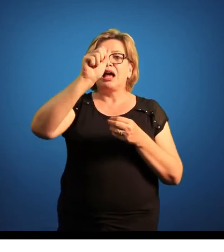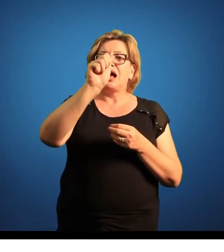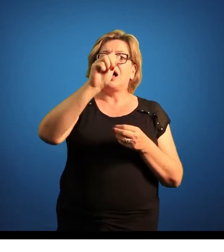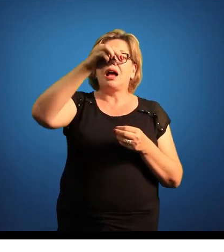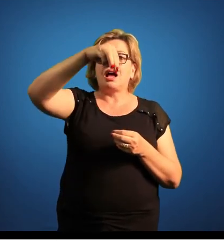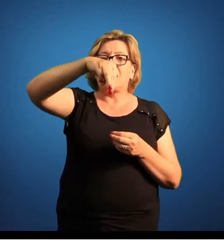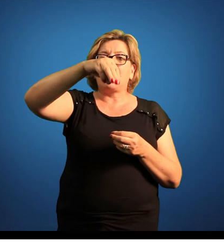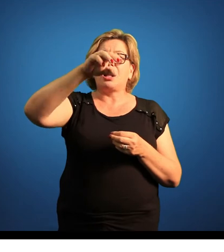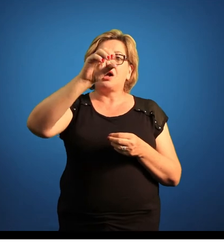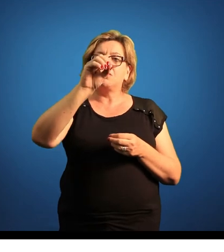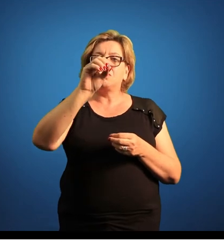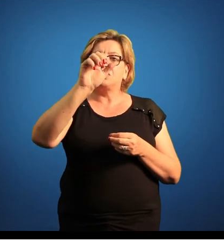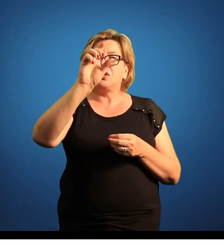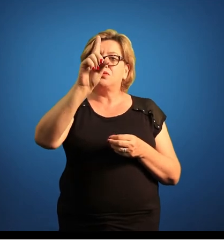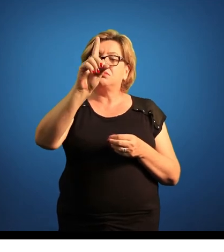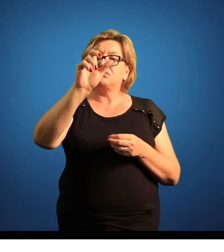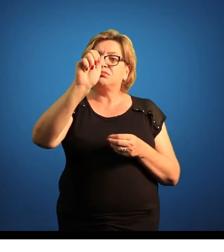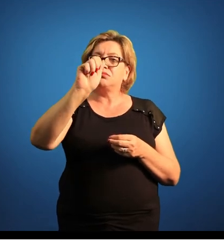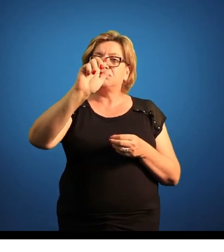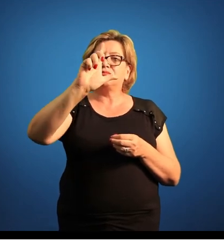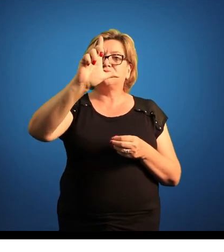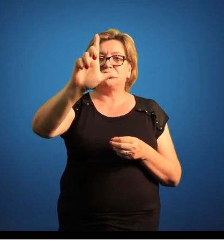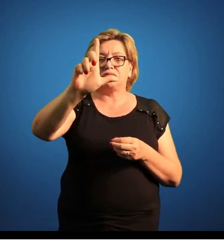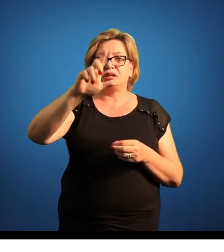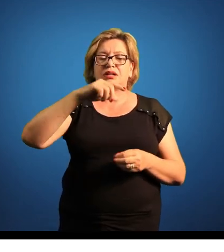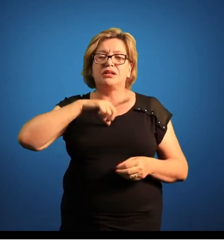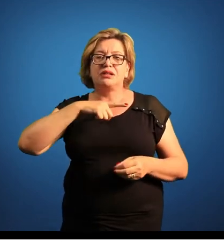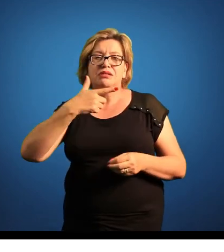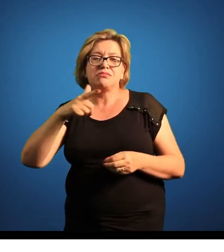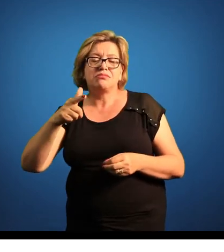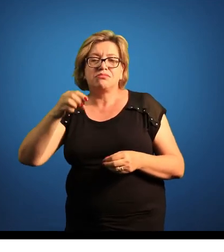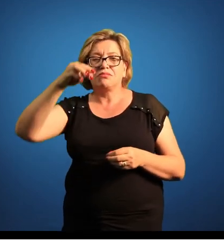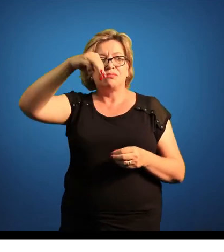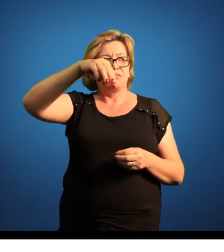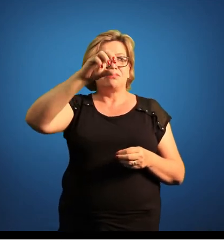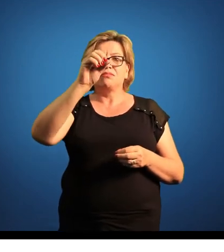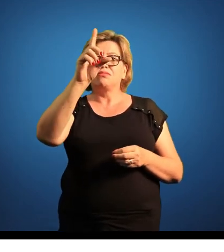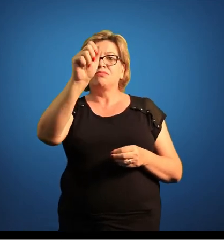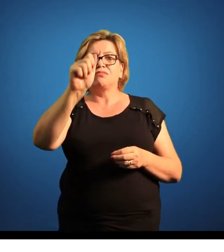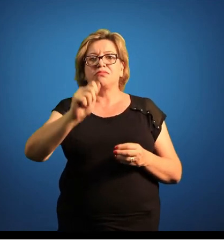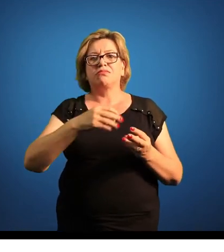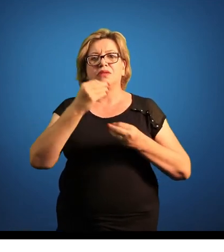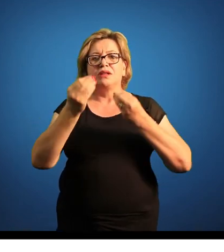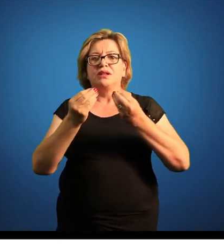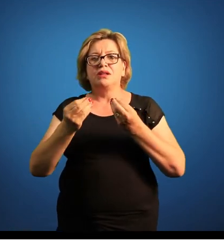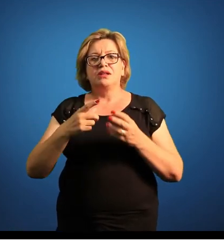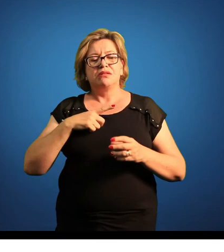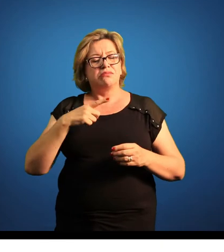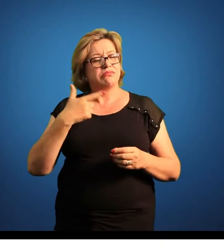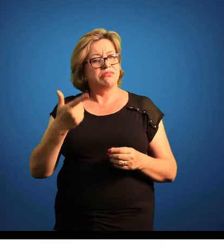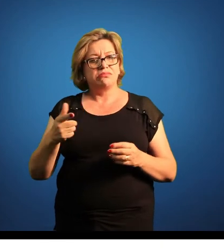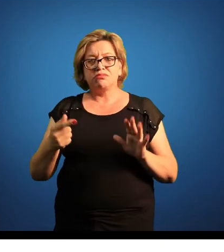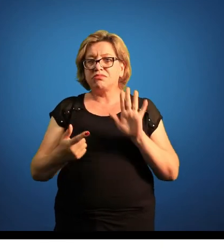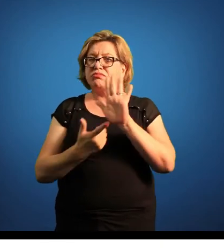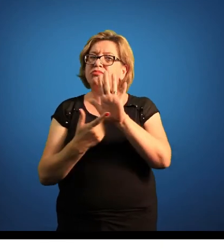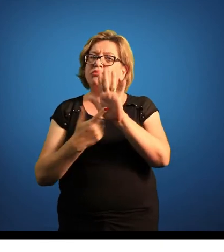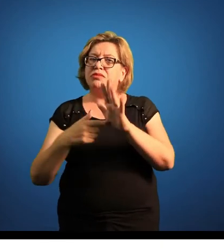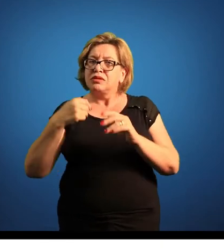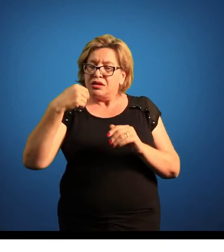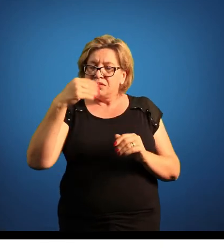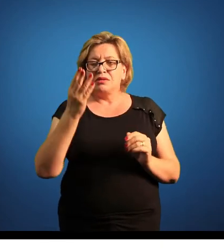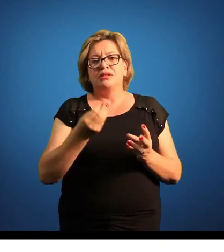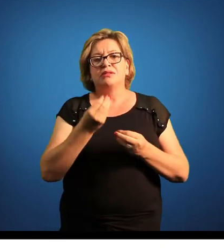amodal. O A no sentido de negação. Então, quer dizer, não possui moda. O que quer dizer? Que não tem elemento que apareça